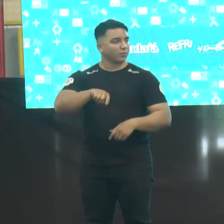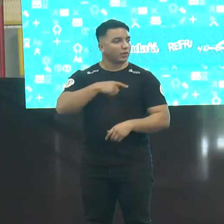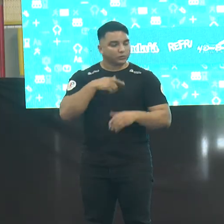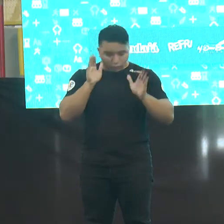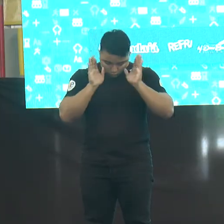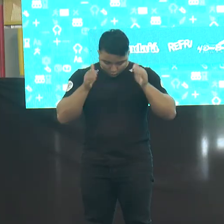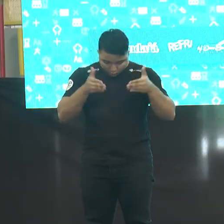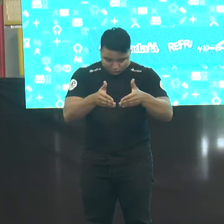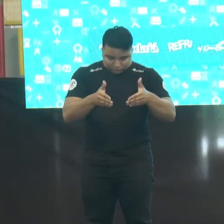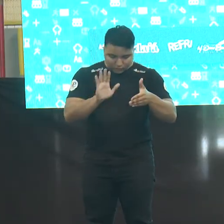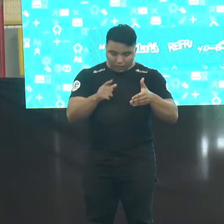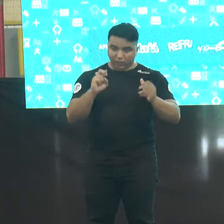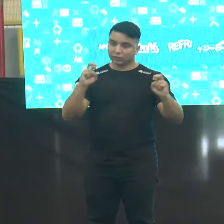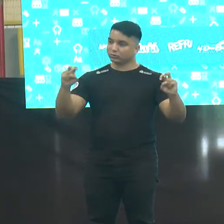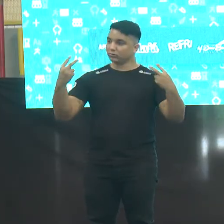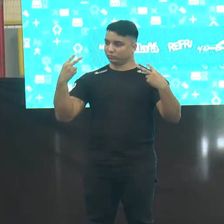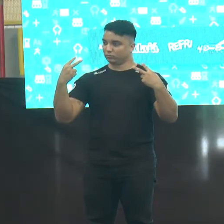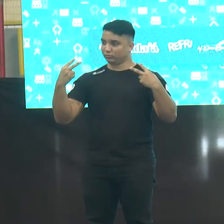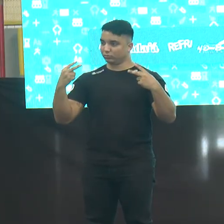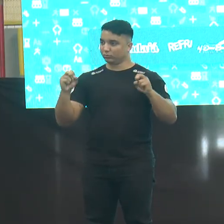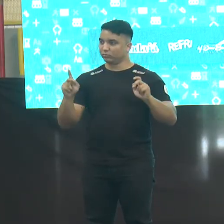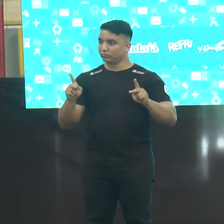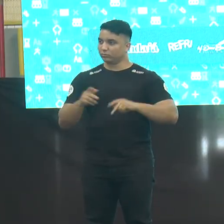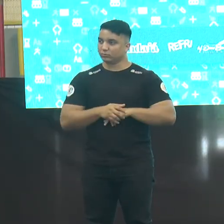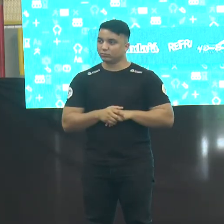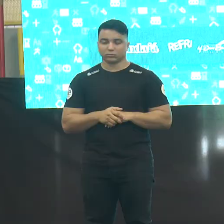o máximo possível.